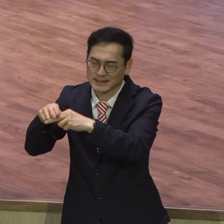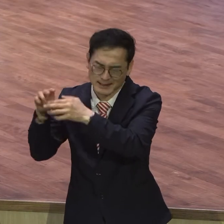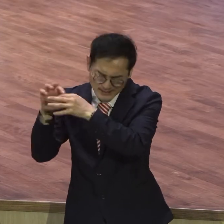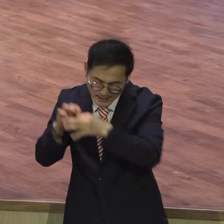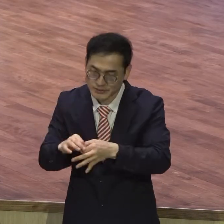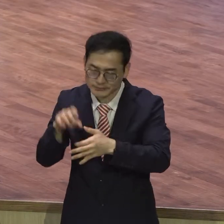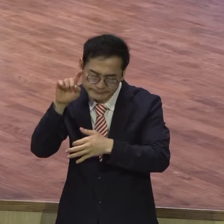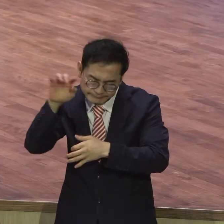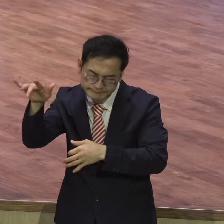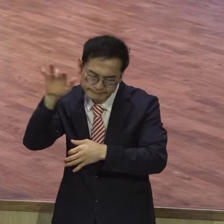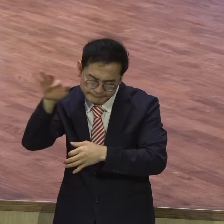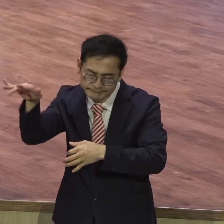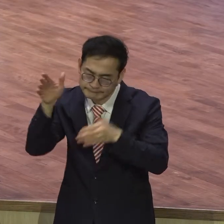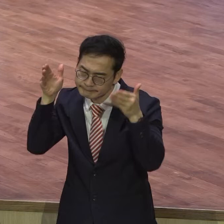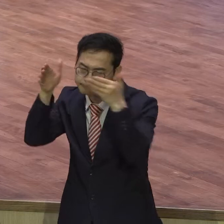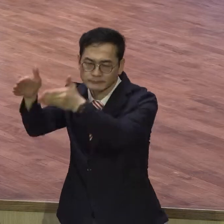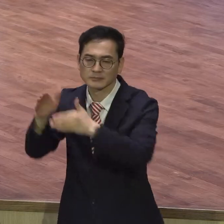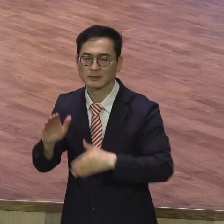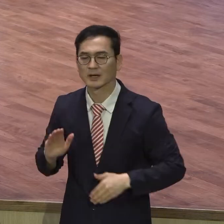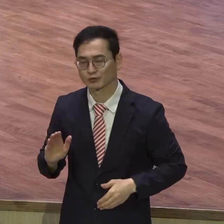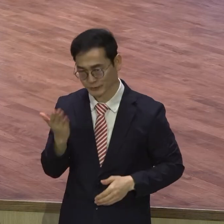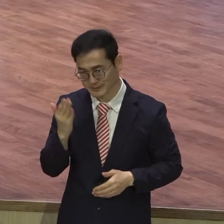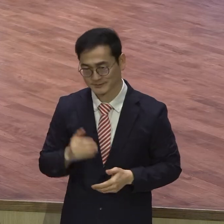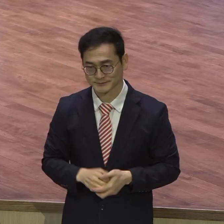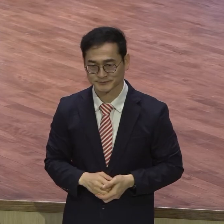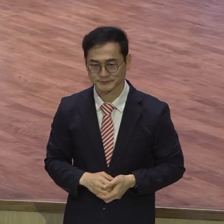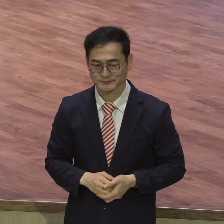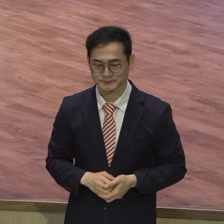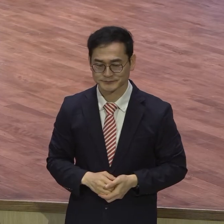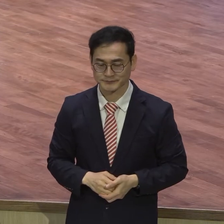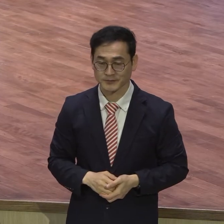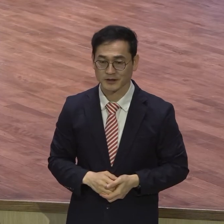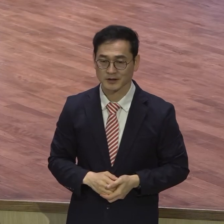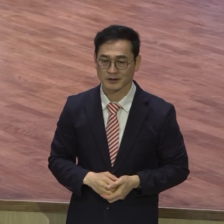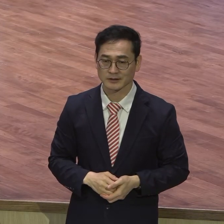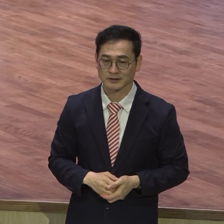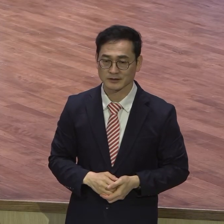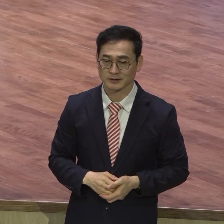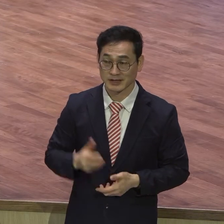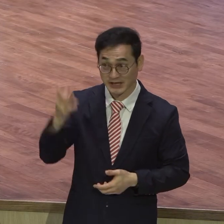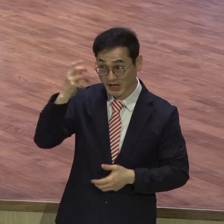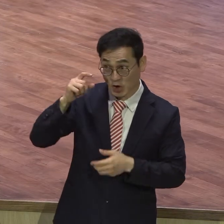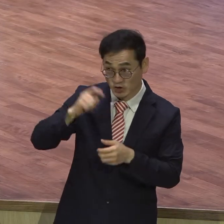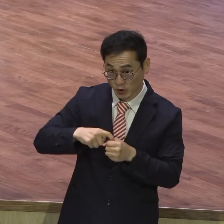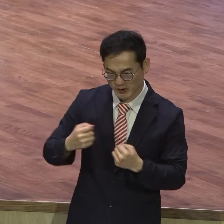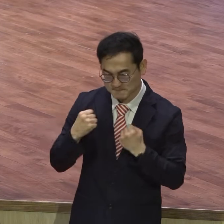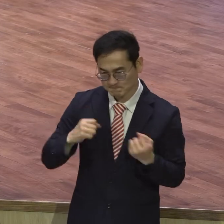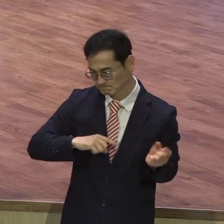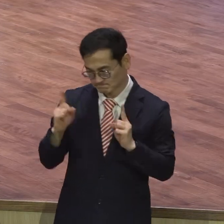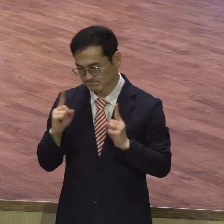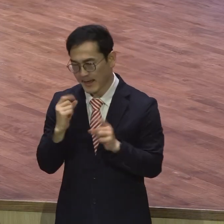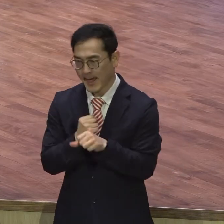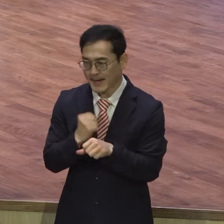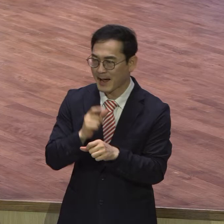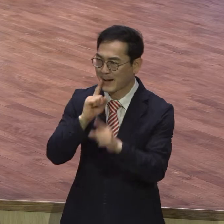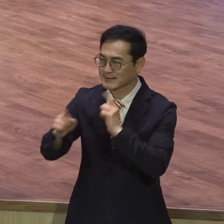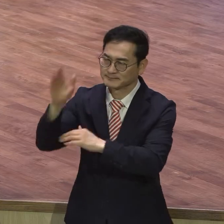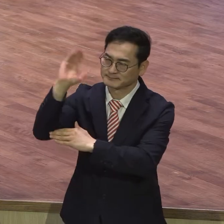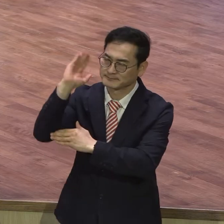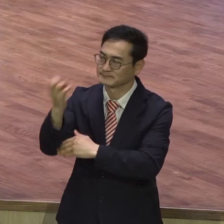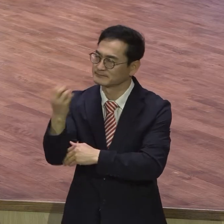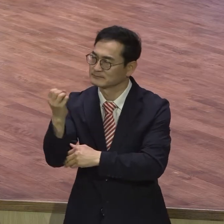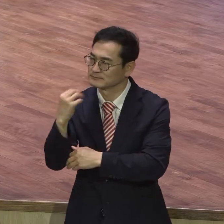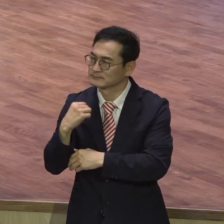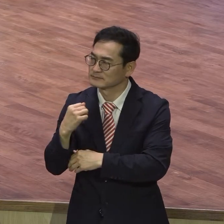여러분 나가야 되고 또 여러분 정신 차리다고 영적으로 무장하라고 메시지를 주시니까 얼마나 감사해요 하나님